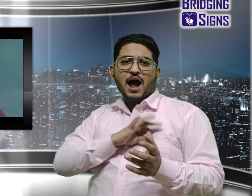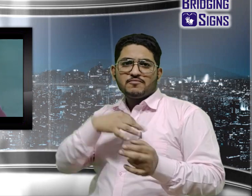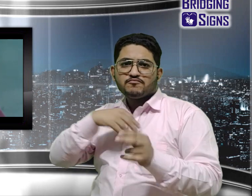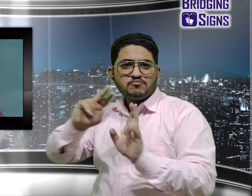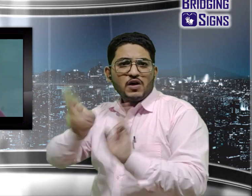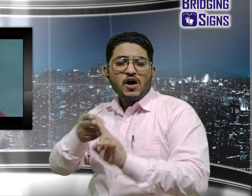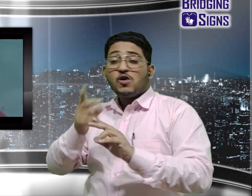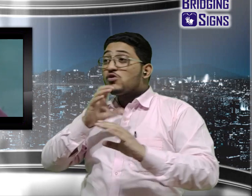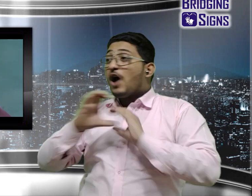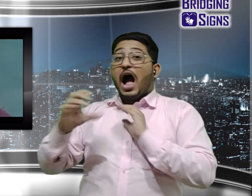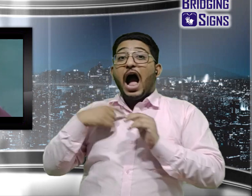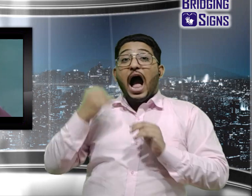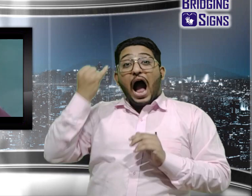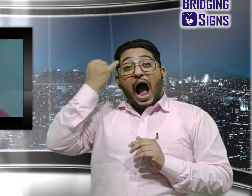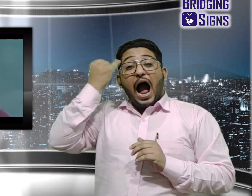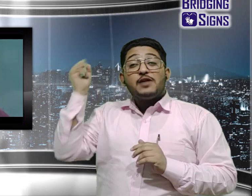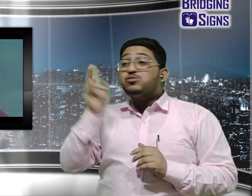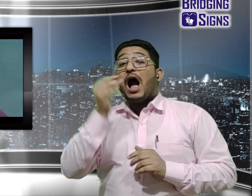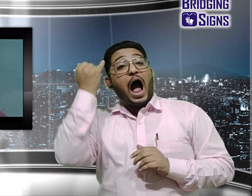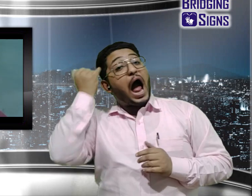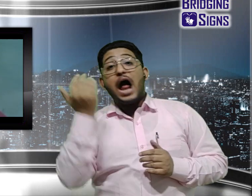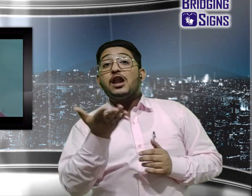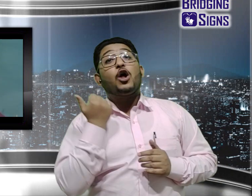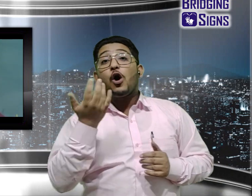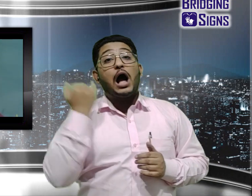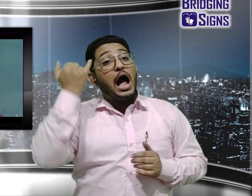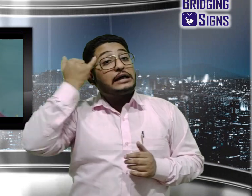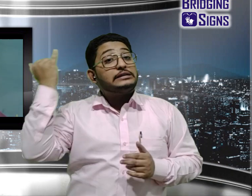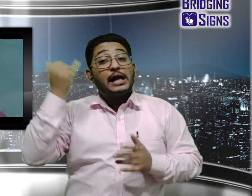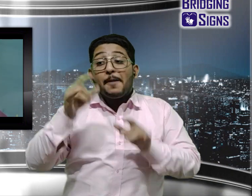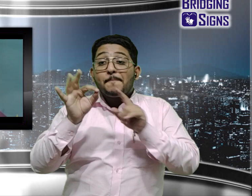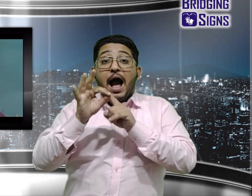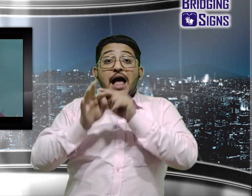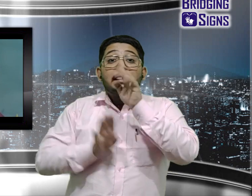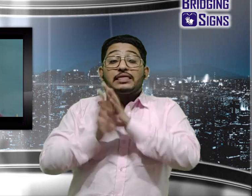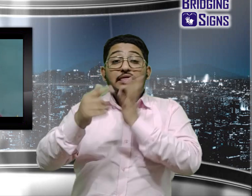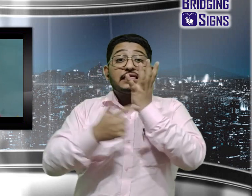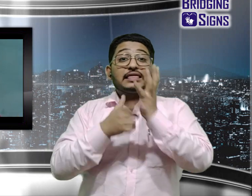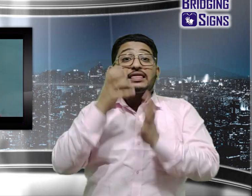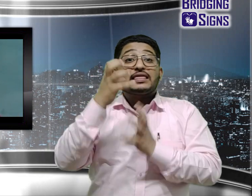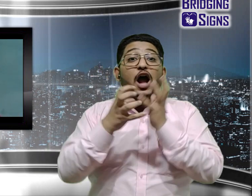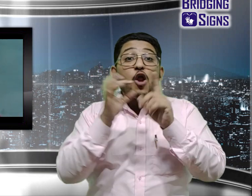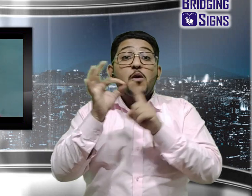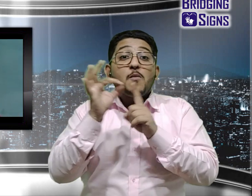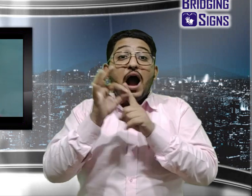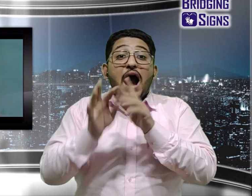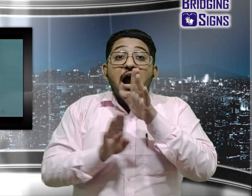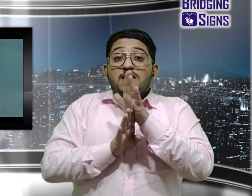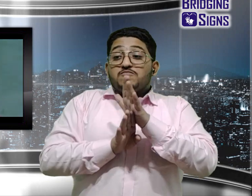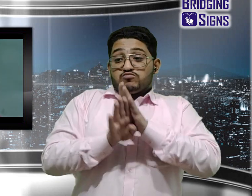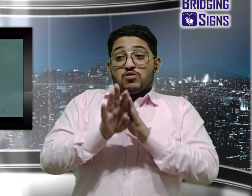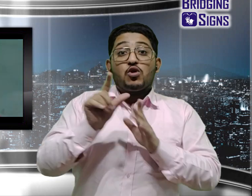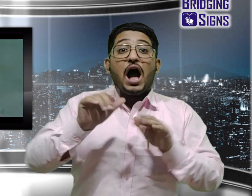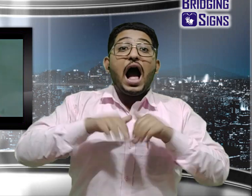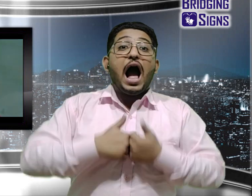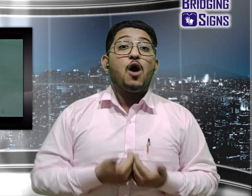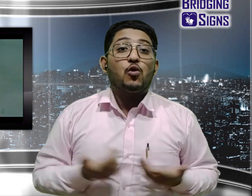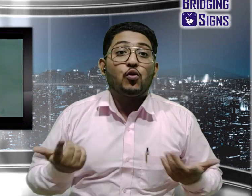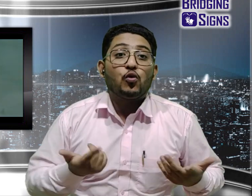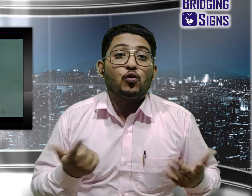गए कि बताओ कि क्या हो सकता है इस चीज़ के अंदर, जिस टेक्नोलॉजी जिसके थ्रू पाकिस्तान लीपफ्रॉग हो